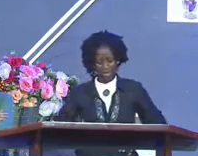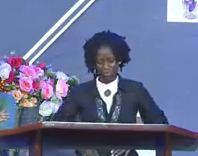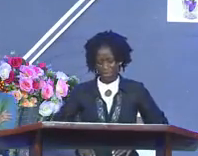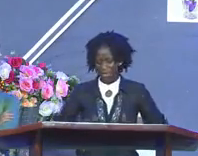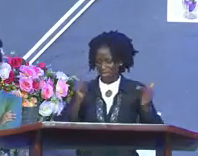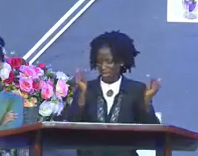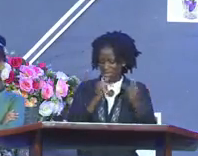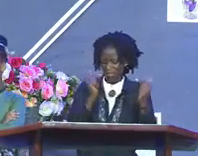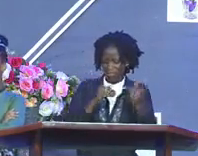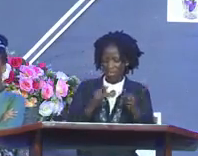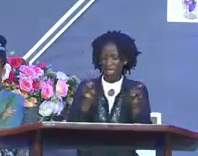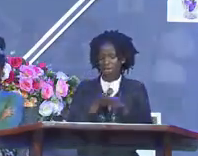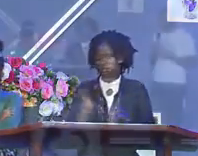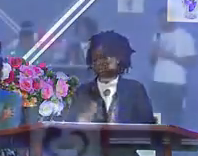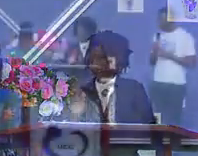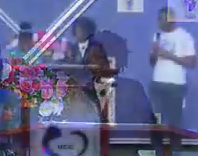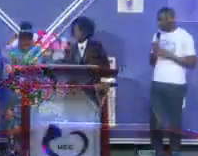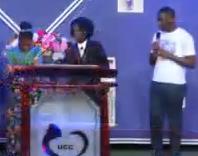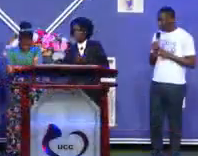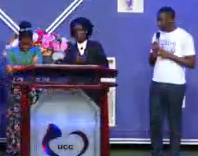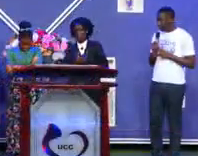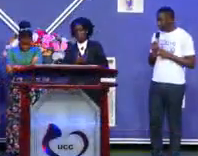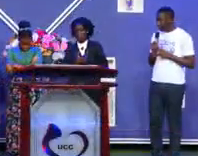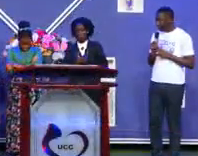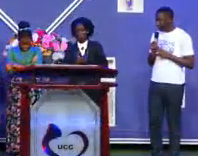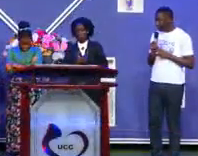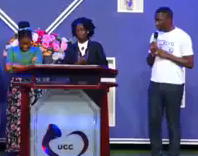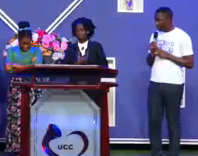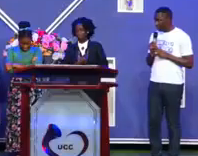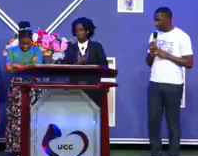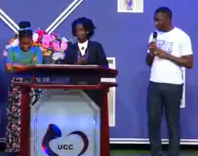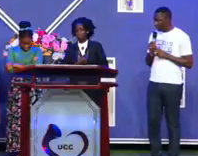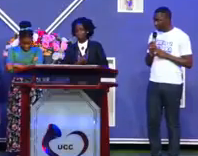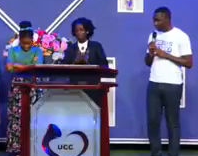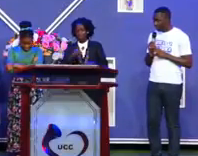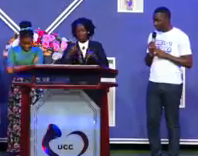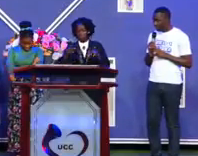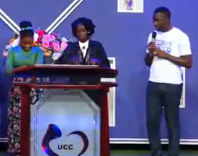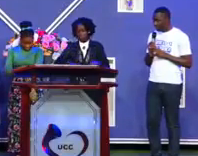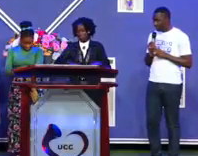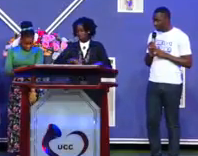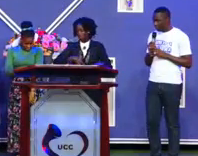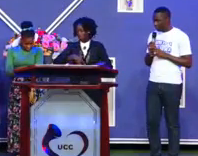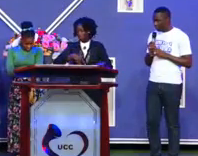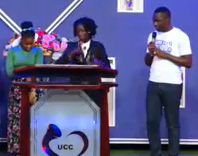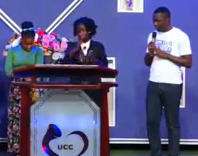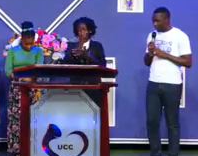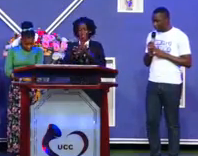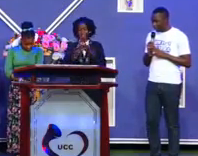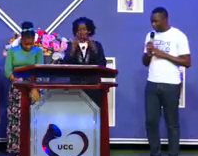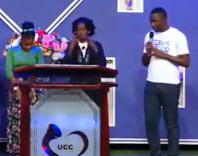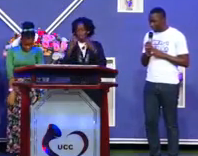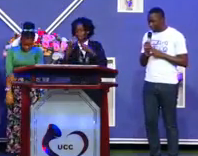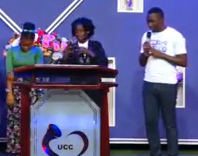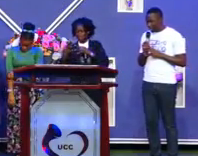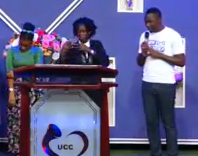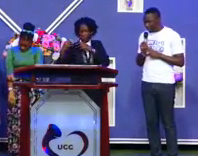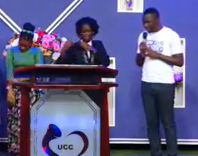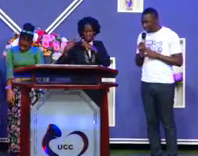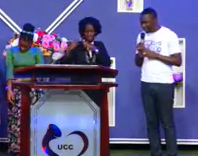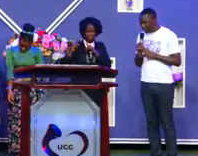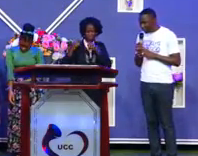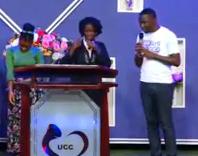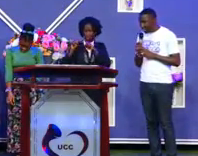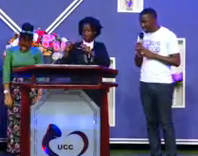kiruma, nafe olugendo lutambuddeko n'omusajja ono, ate nga tulaba waliwo engeri y'okulwanyisibwa okw'amaanyi. It has